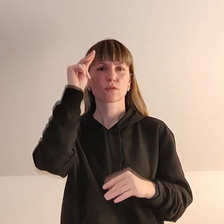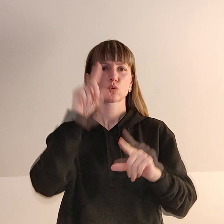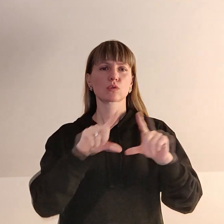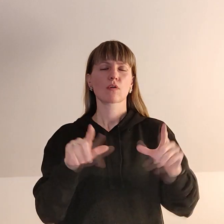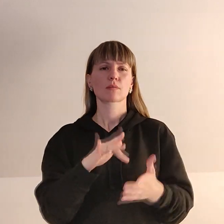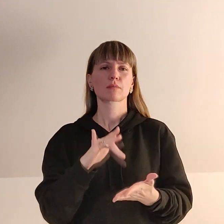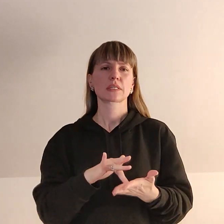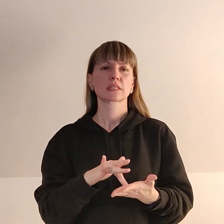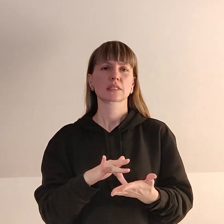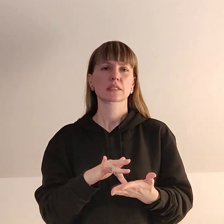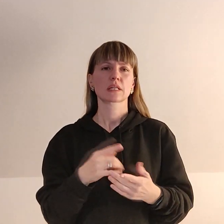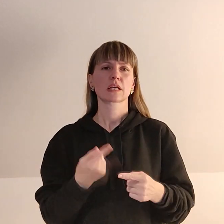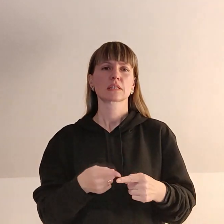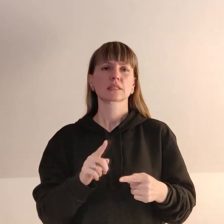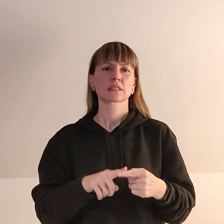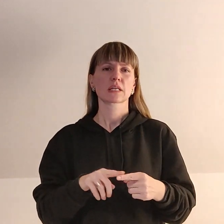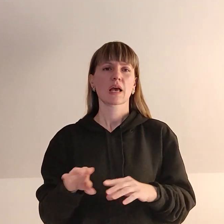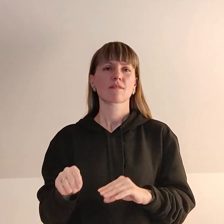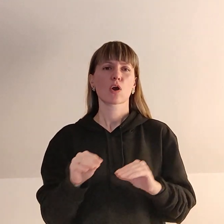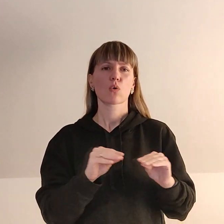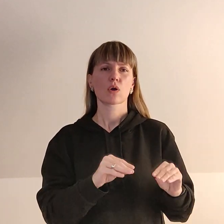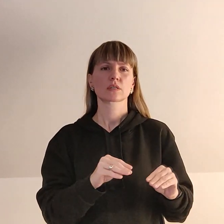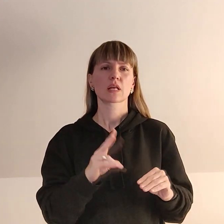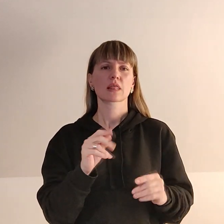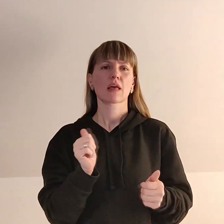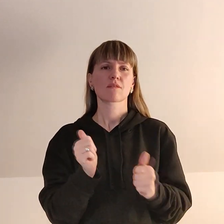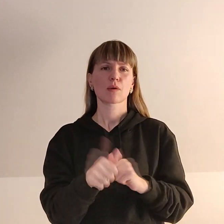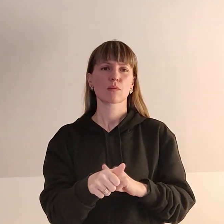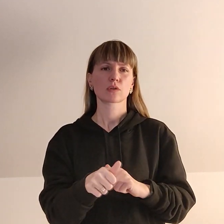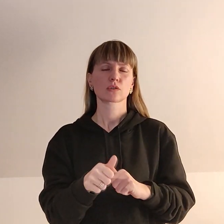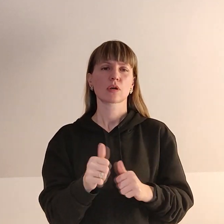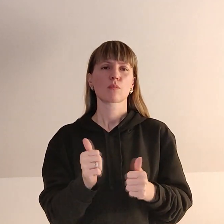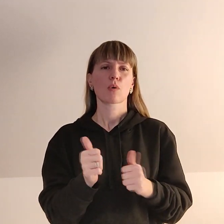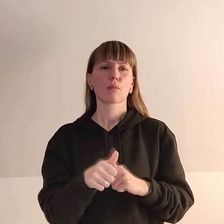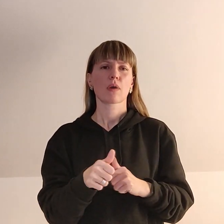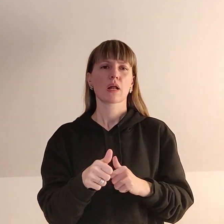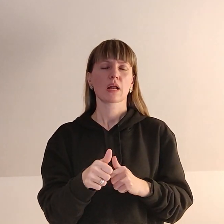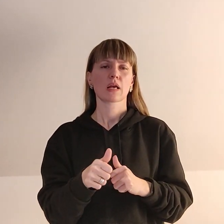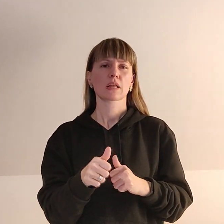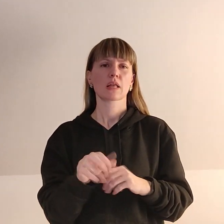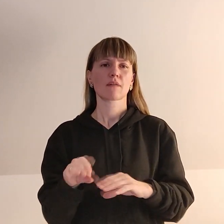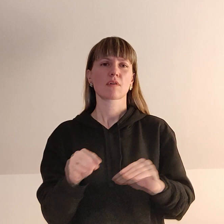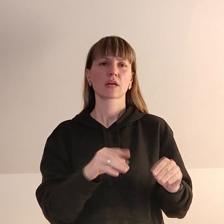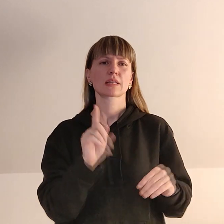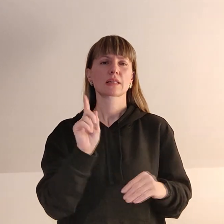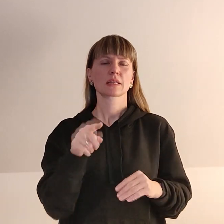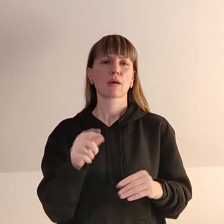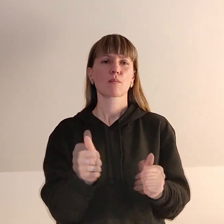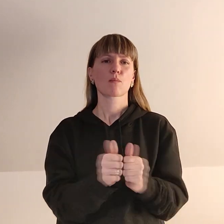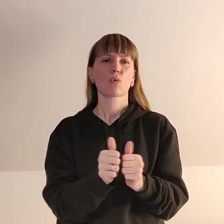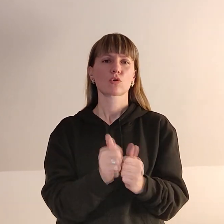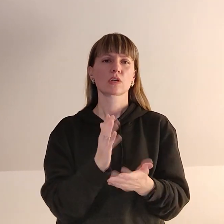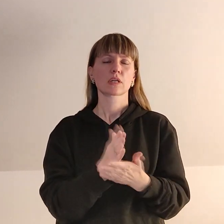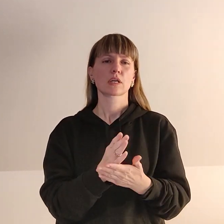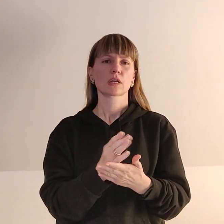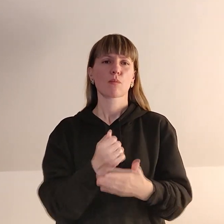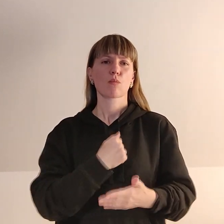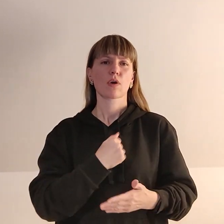міста. Це евакуація на випередження, попередня евакуація, тому що там поруч ідуть бойові дії. Ми не